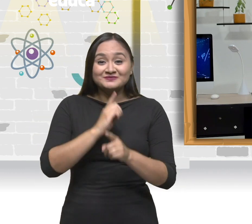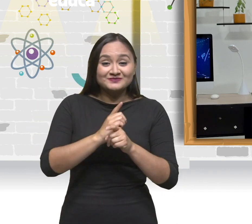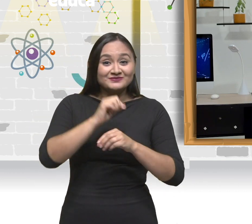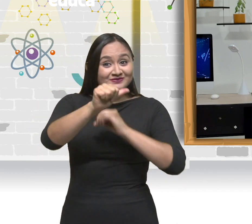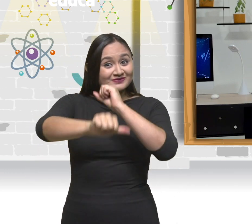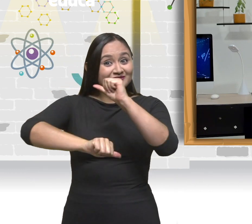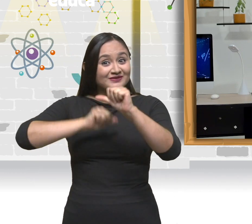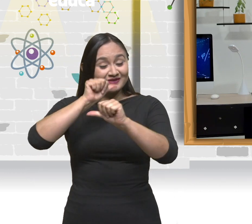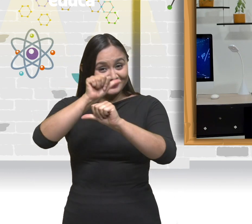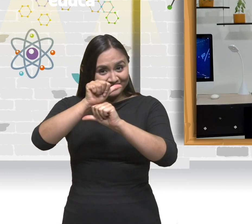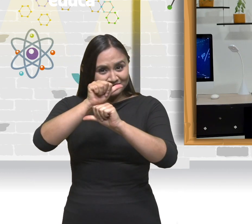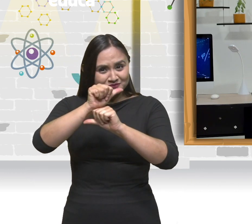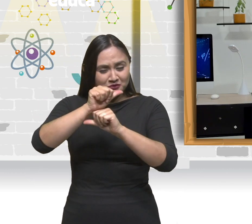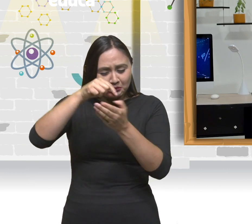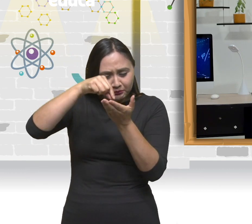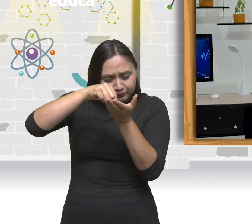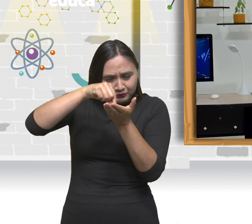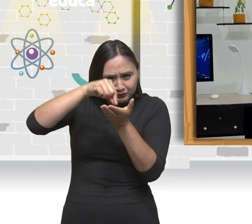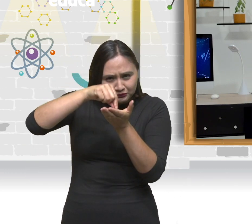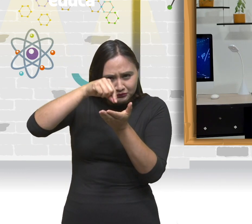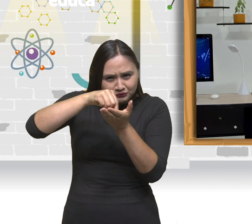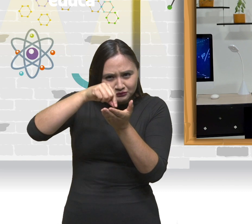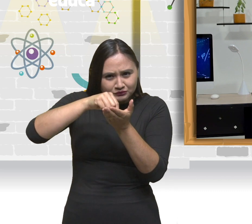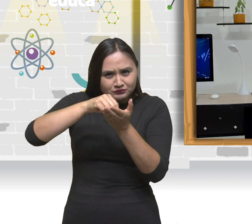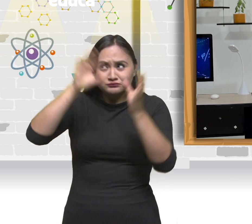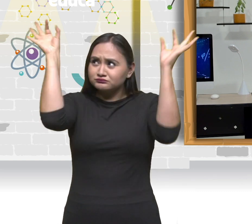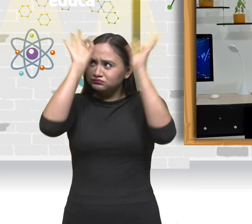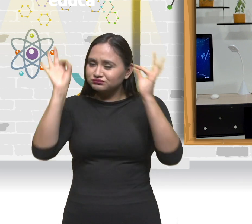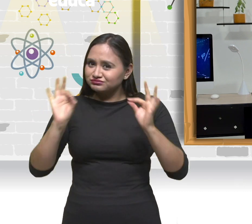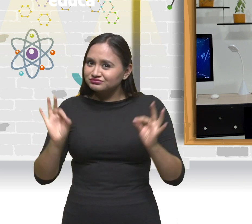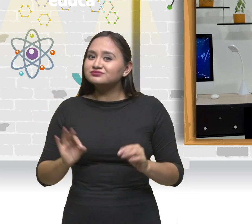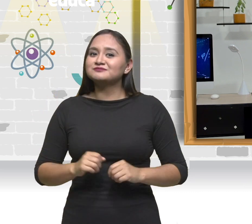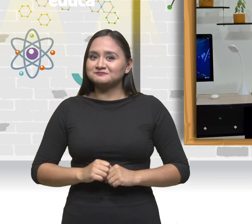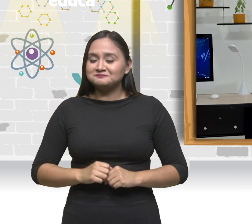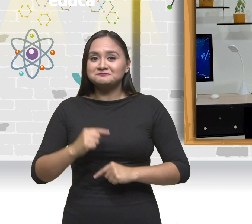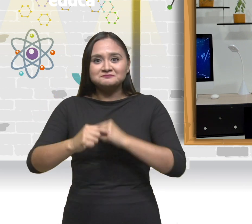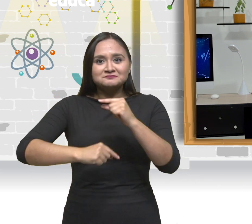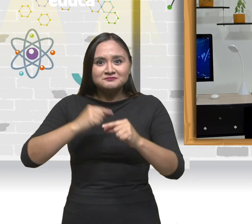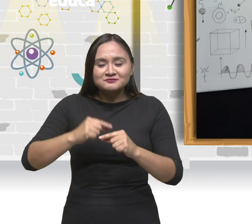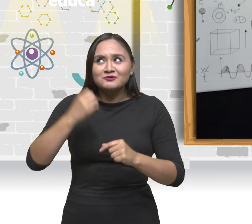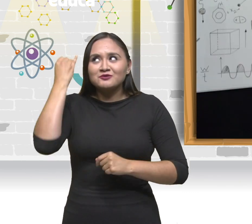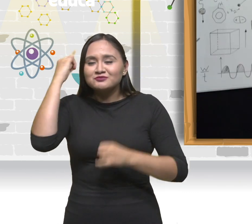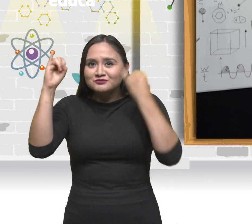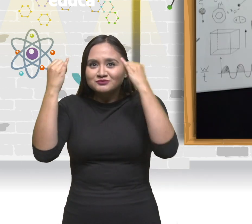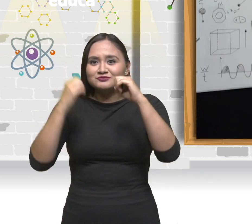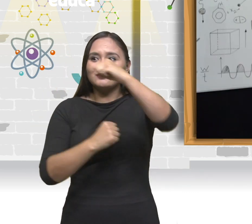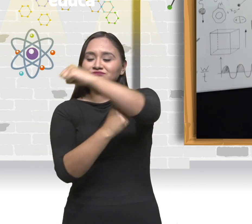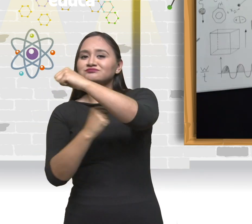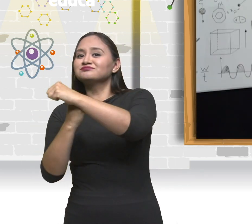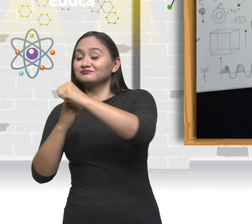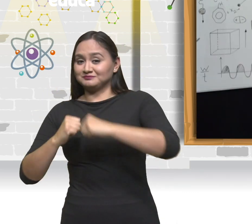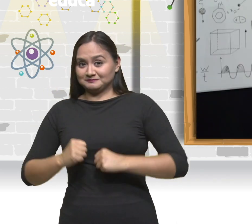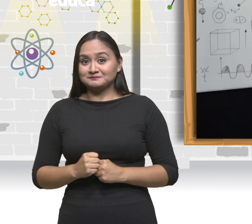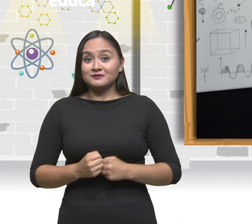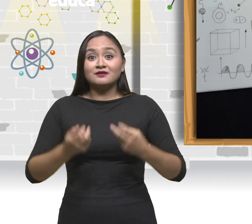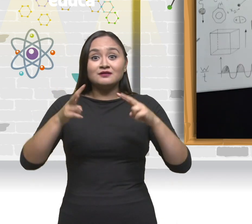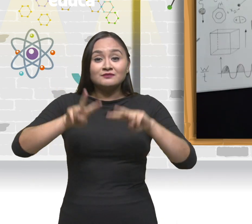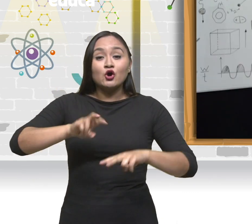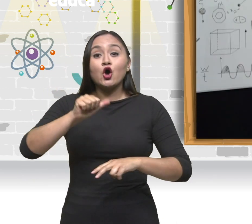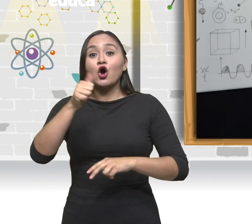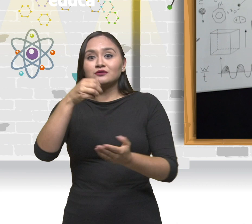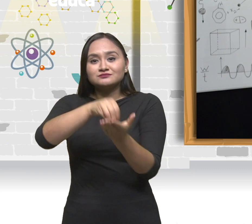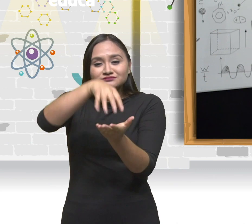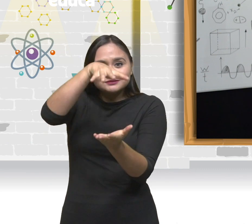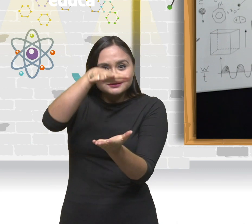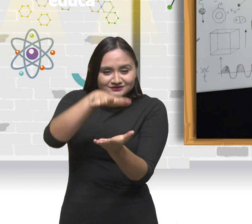está formado por pequeñas partículas con carga eléctrica fue un gran avance para conocer su estructura. Asimismo, las diversas